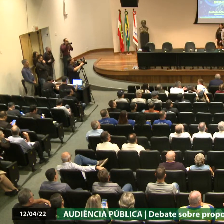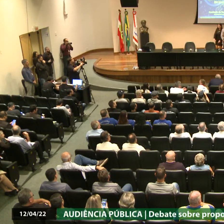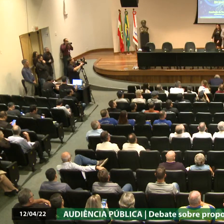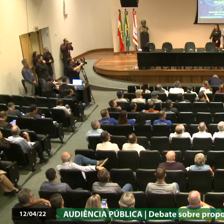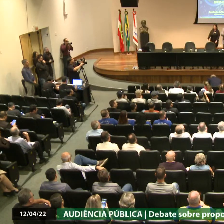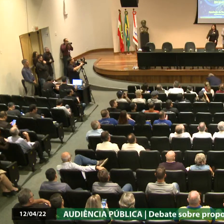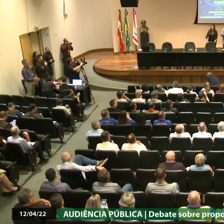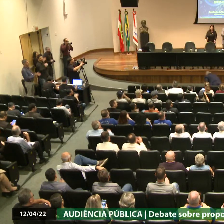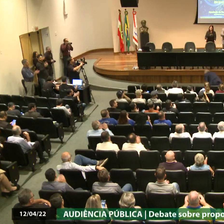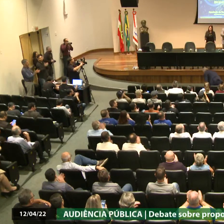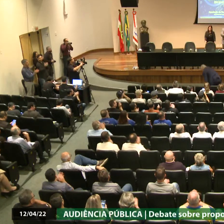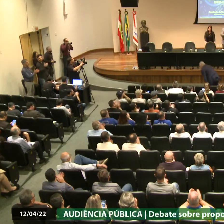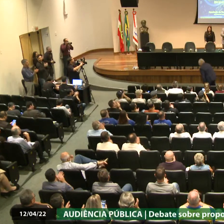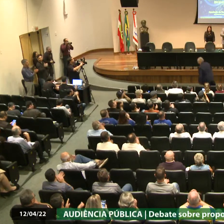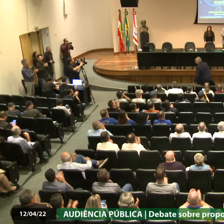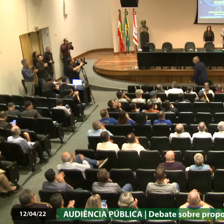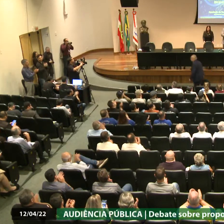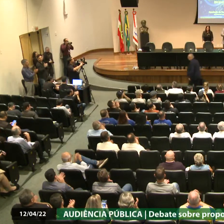caropreso